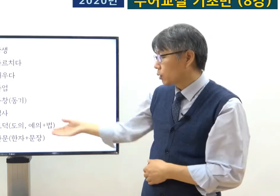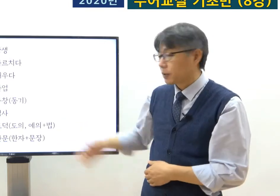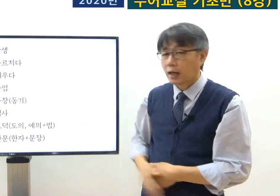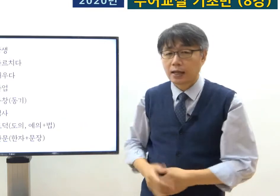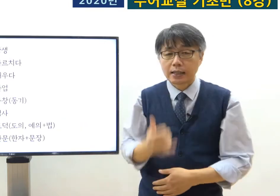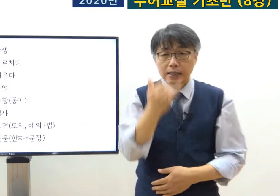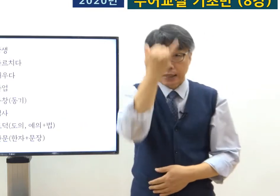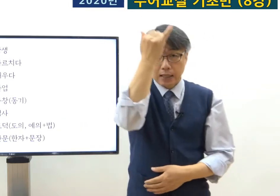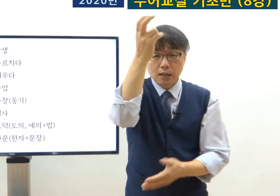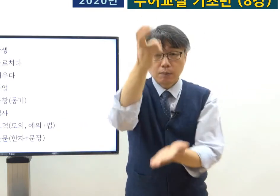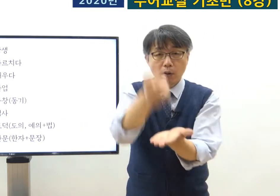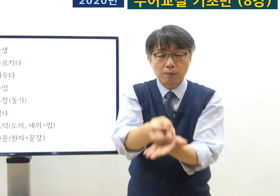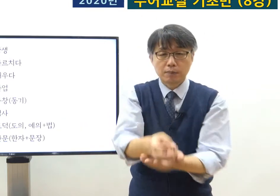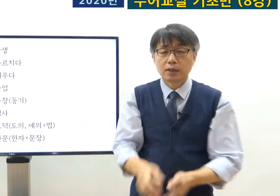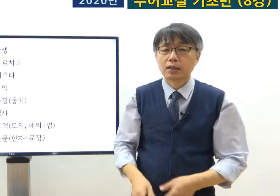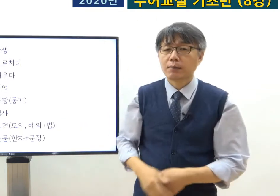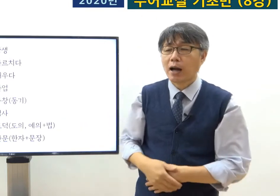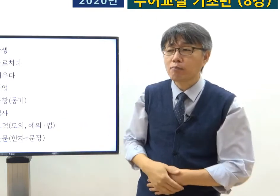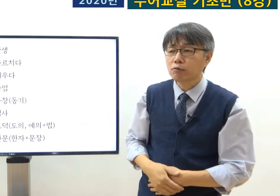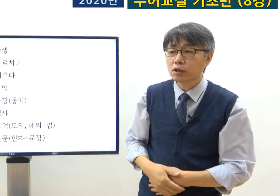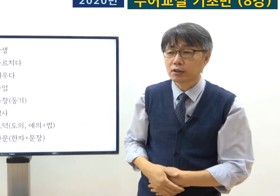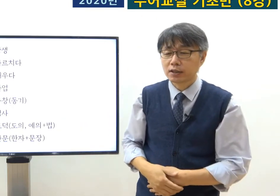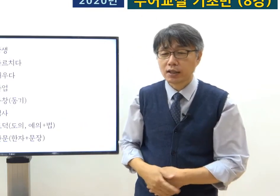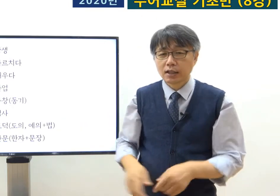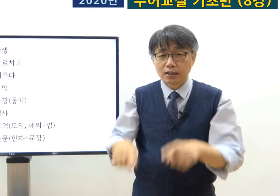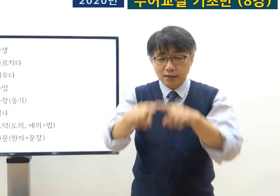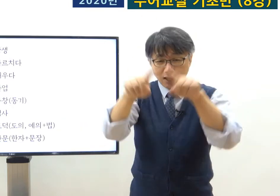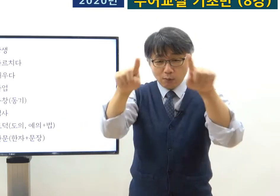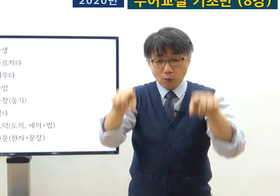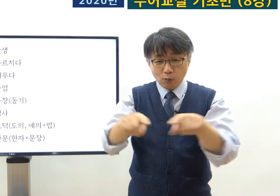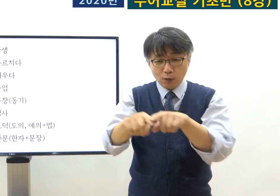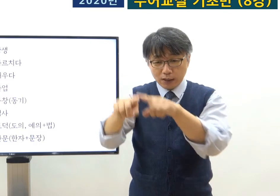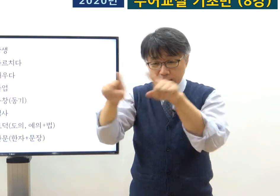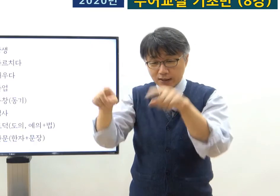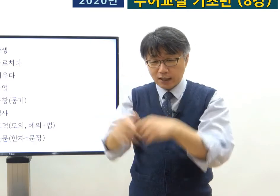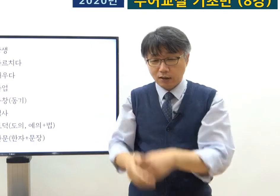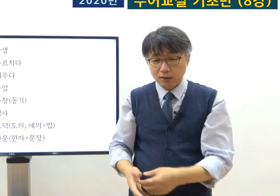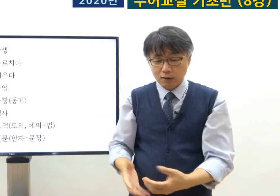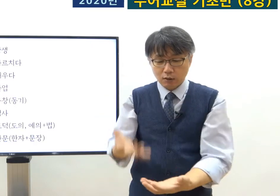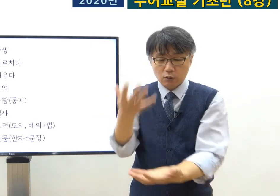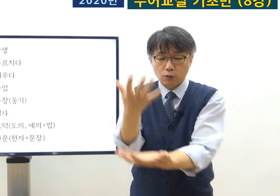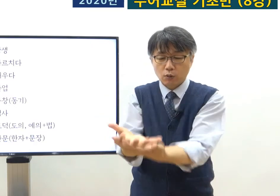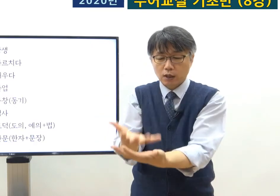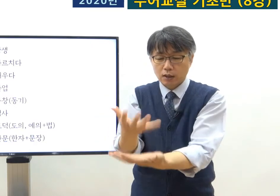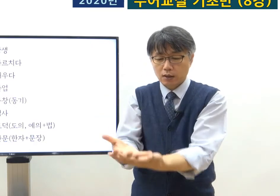도덕입니다. 예의법. 그 다음에 한문은 네모에 대해 쓰잖아요. 그래서 이렇게